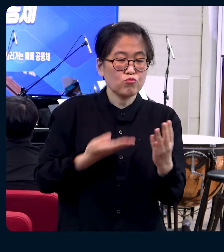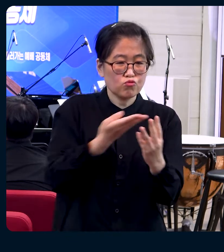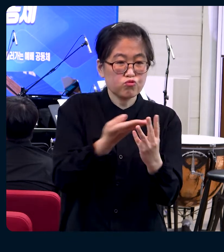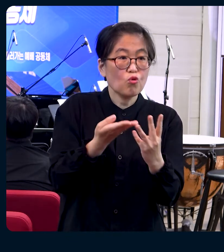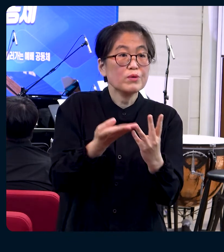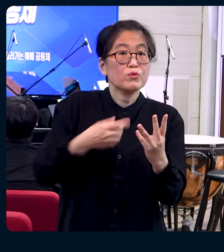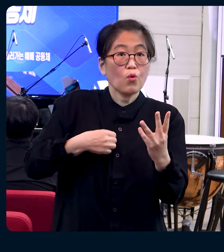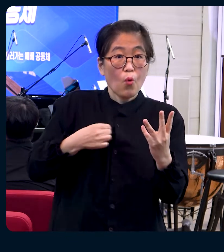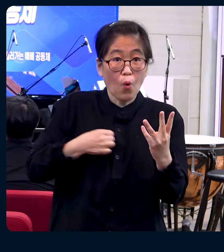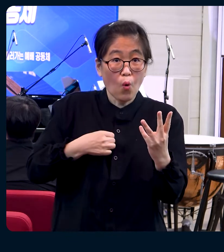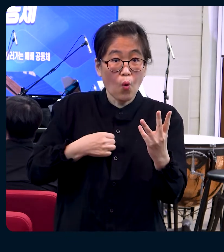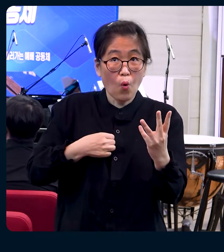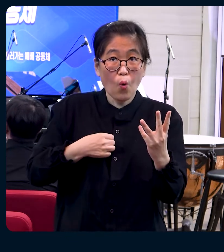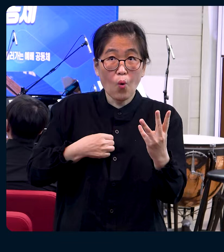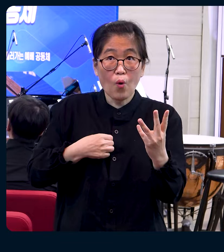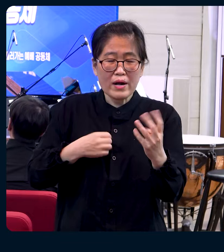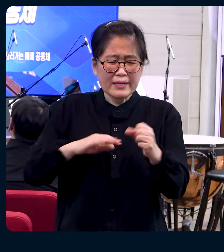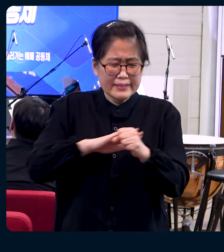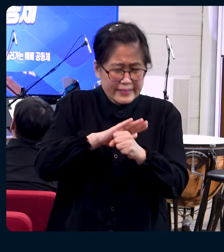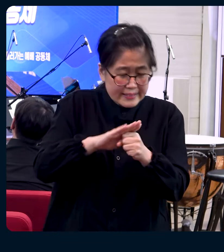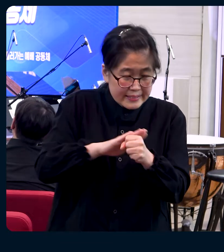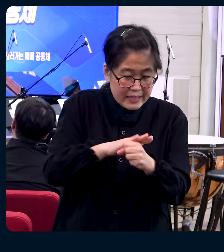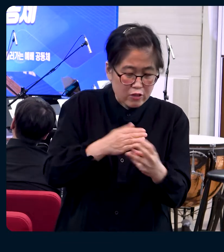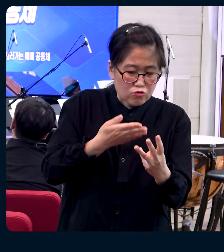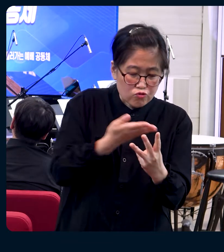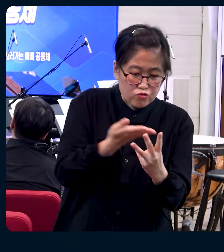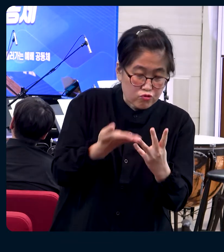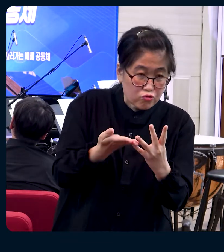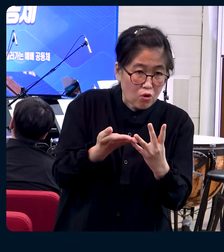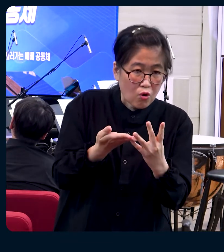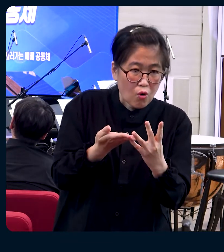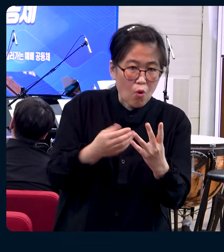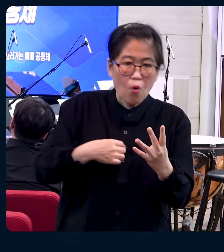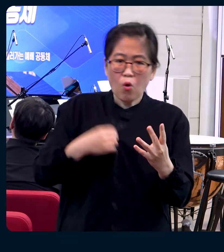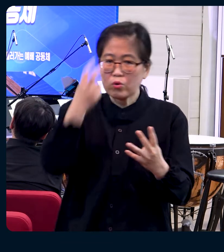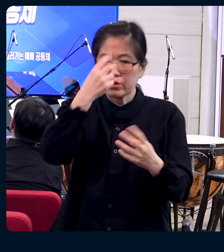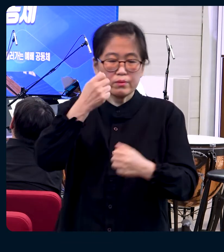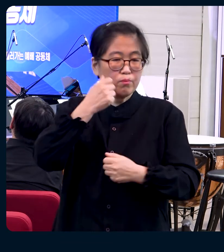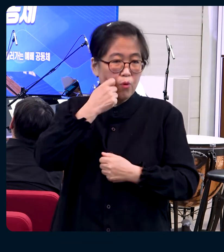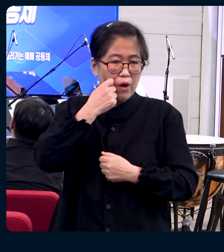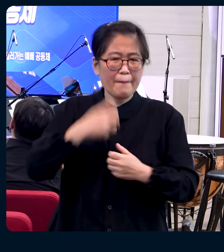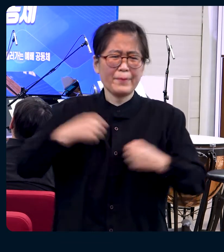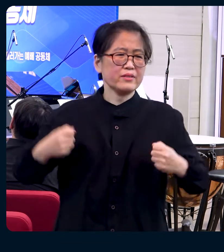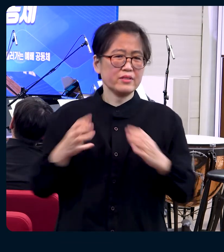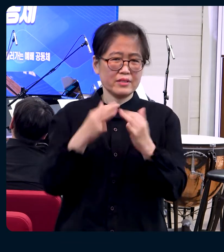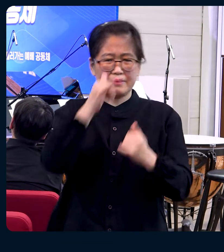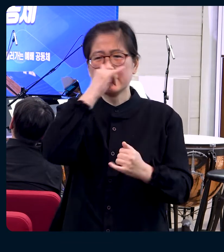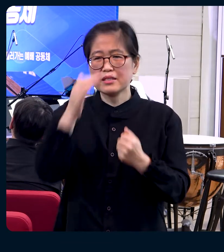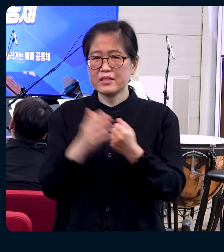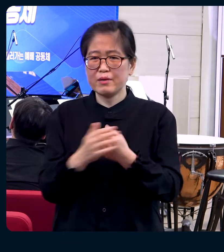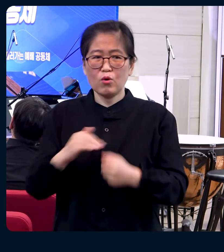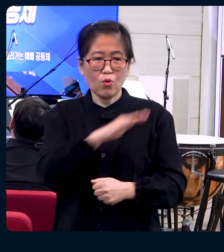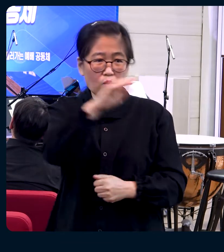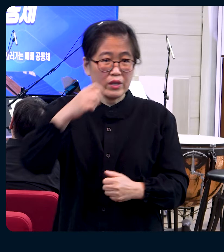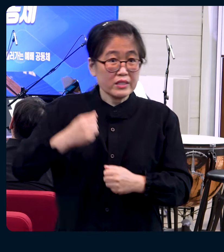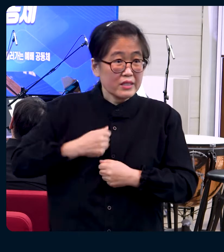옷들입니다. 아무리 사랑해도 우리가 그 옷을 지킬 수가 없습니다. 왜? 벗기는 놈들이 있기